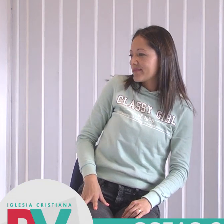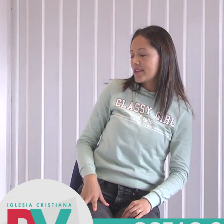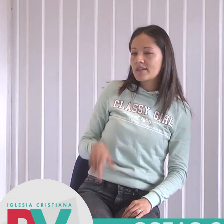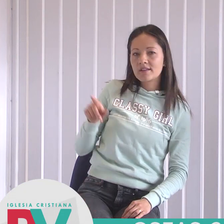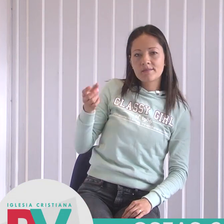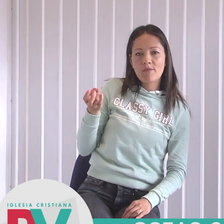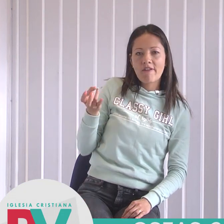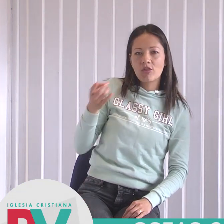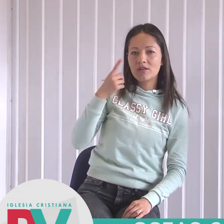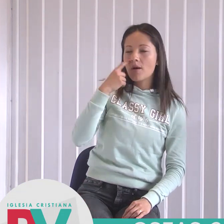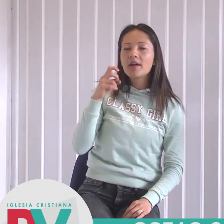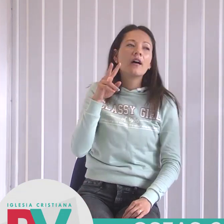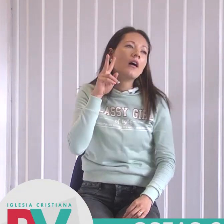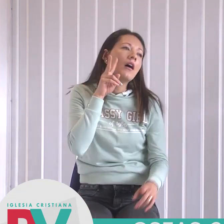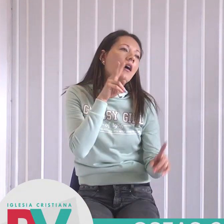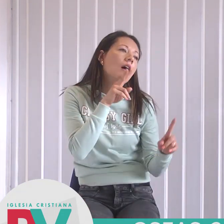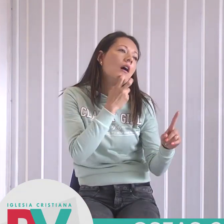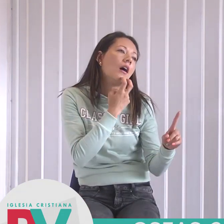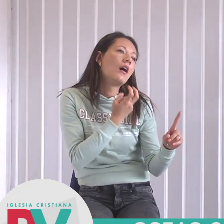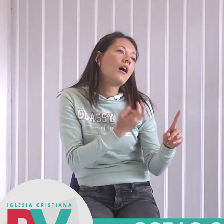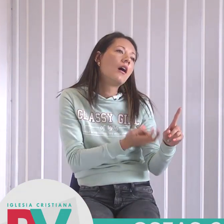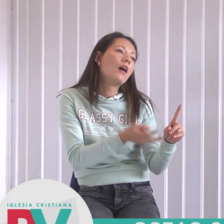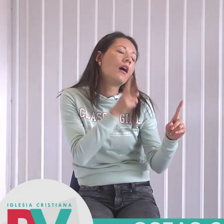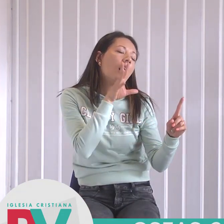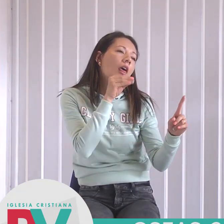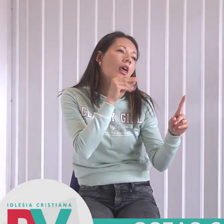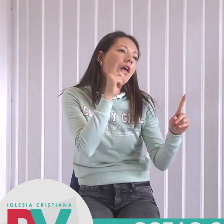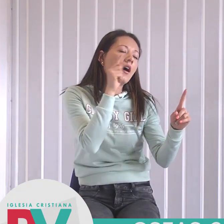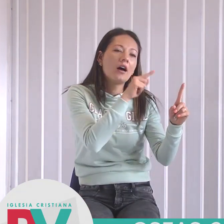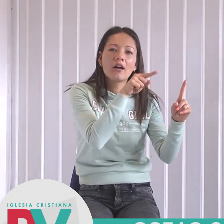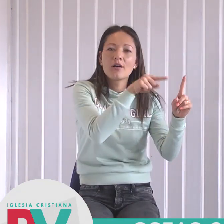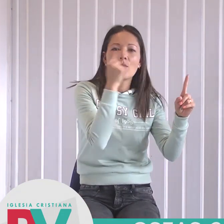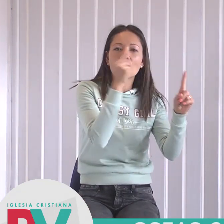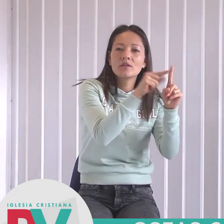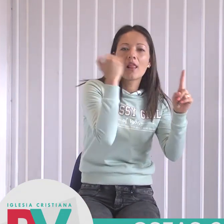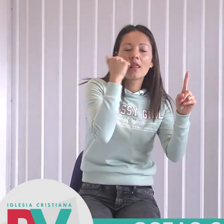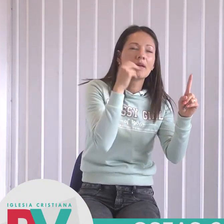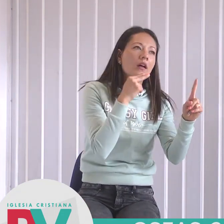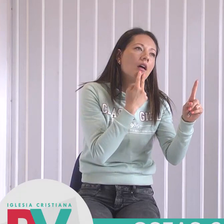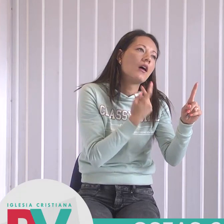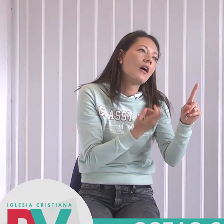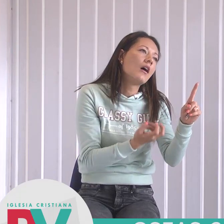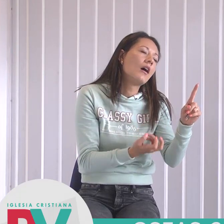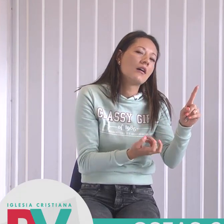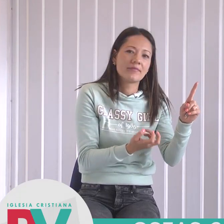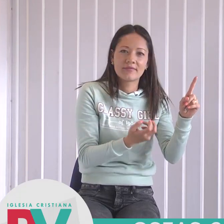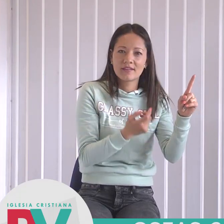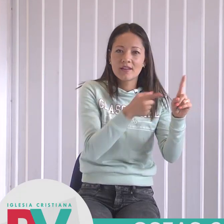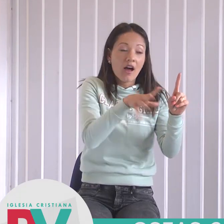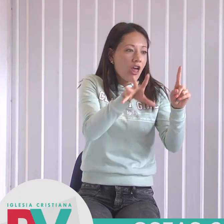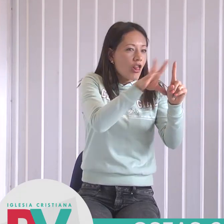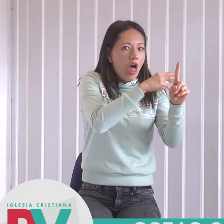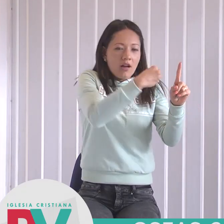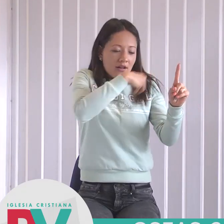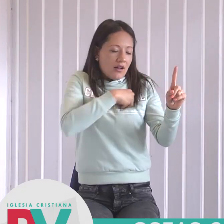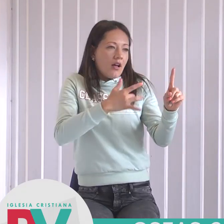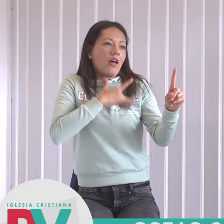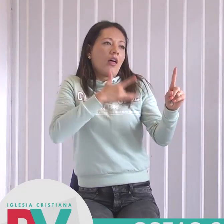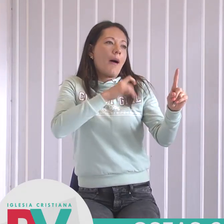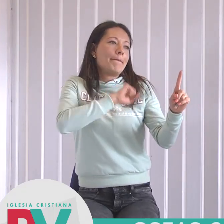¿no? Ve por los ojos de ella, habla por los ojos de ella. Es decir, ella lo es todo para